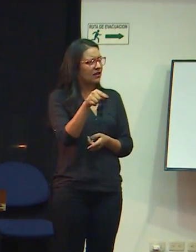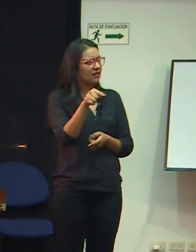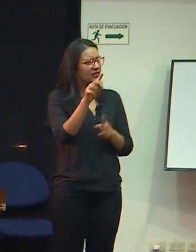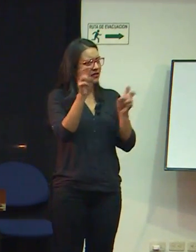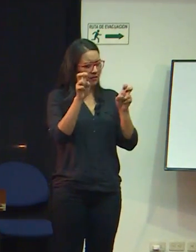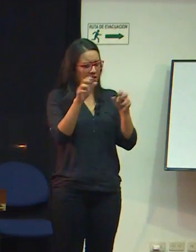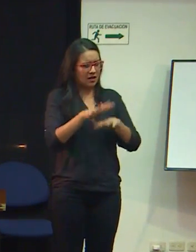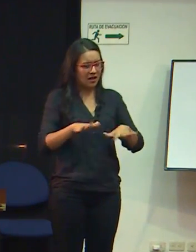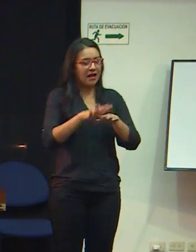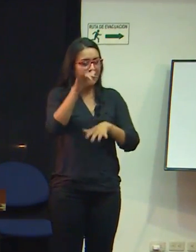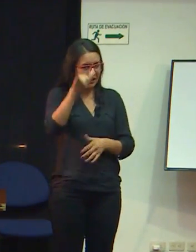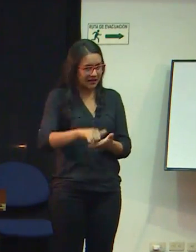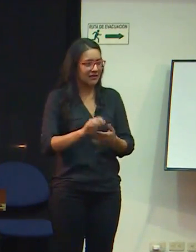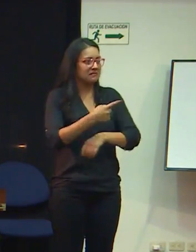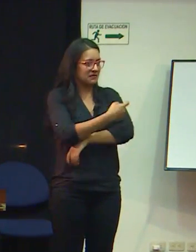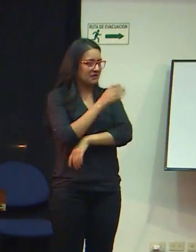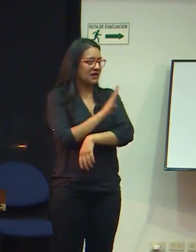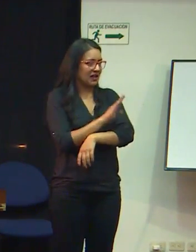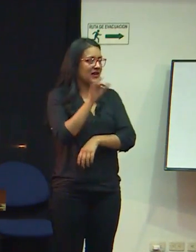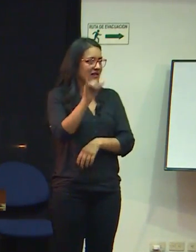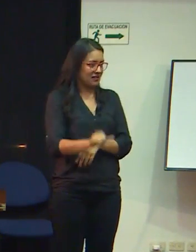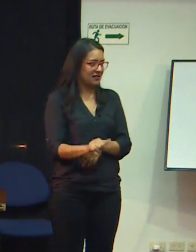espacio acá, en este mismo lugar,